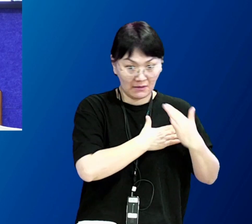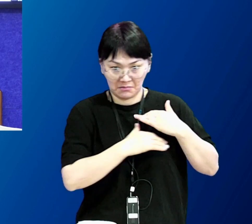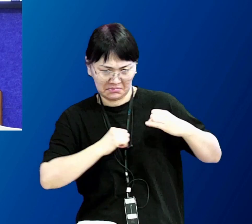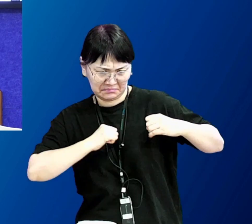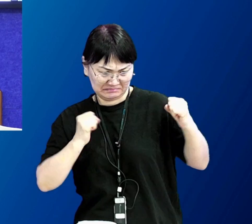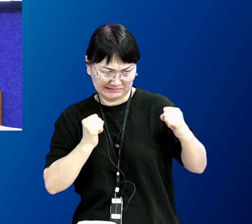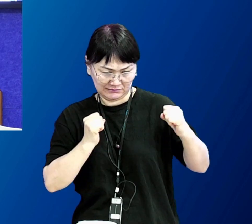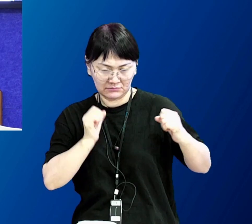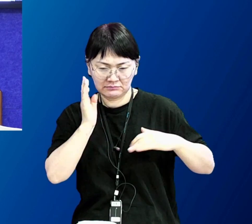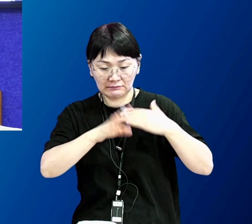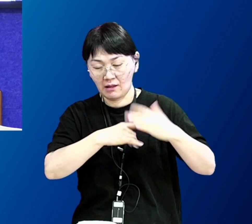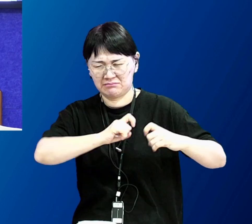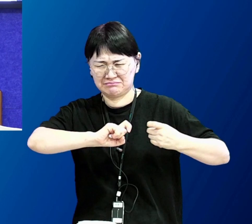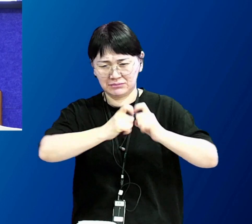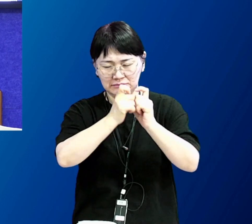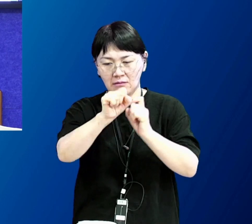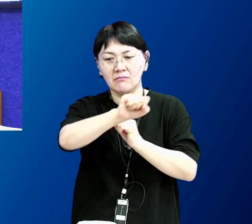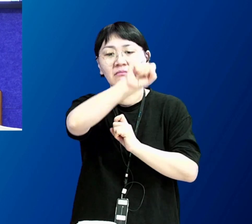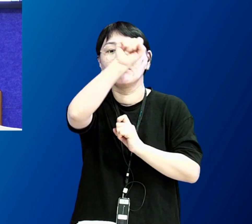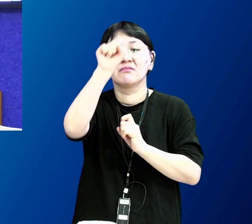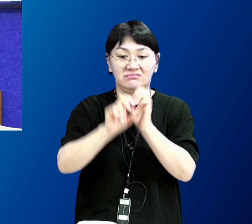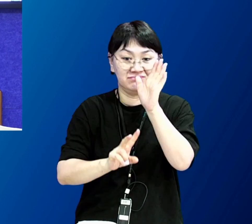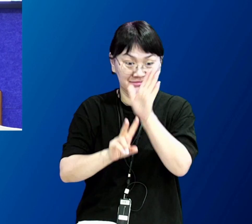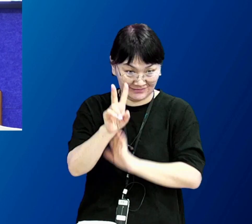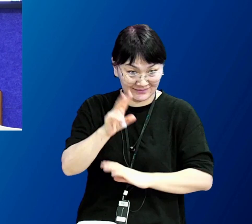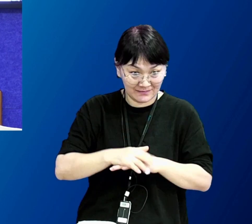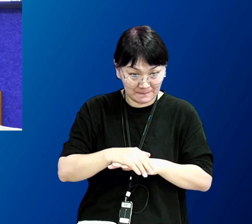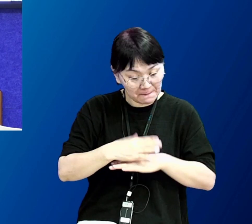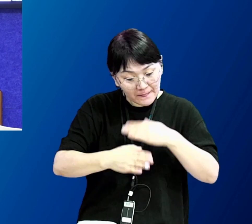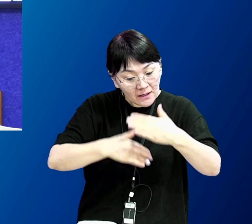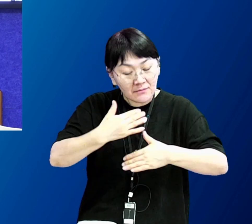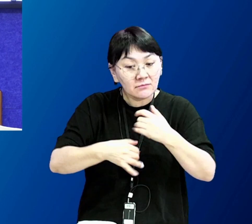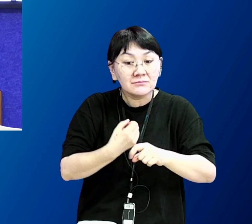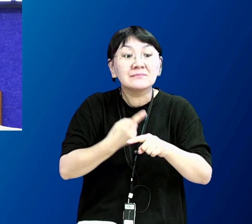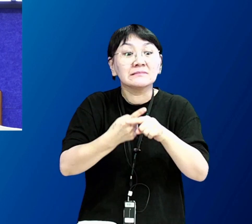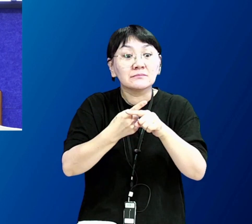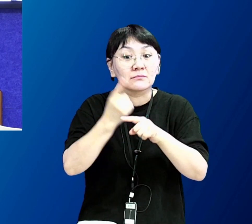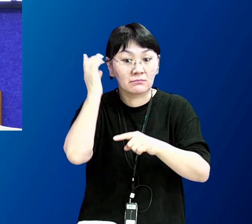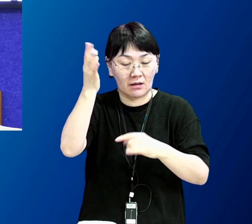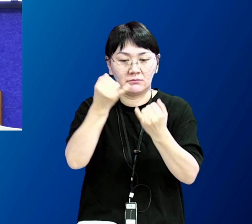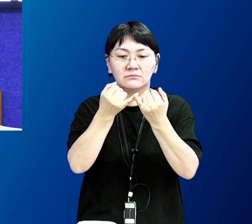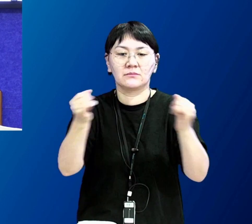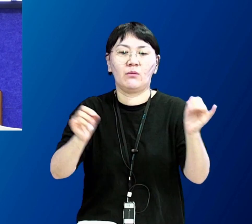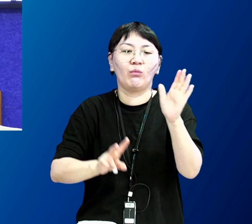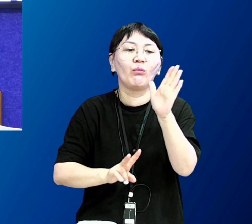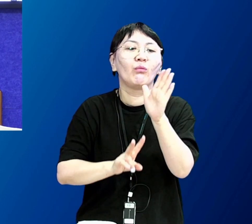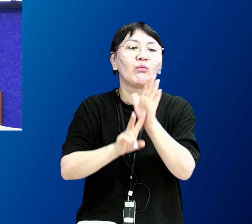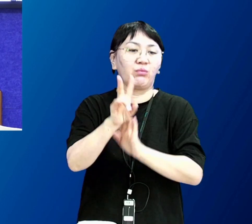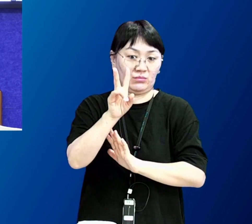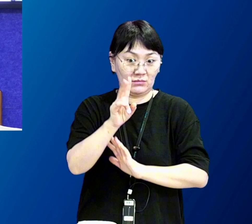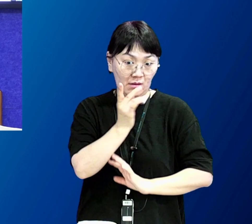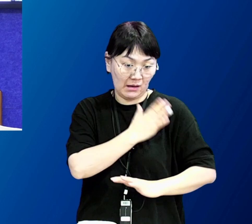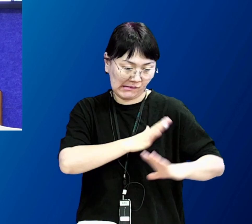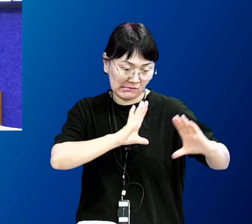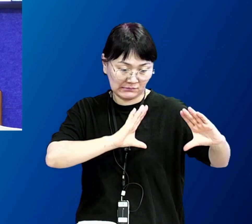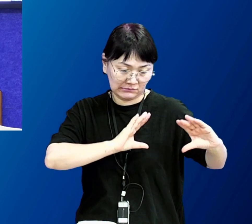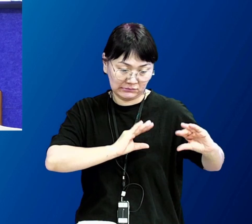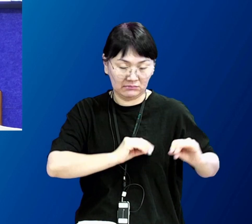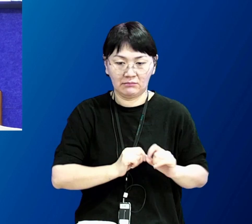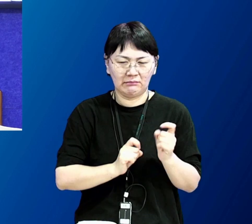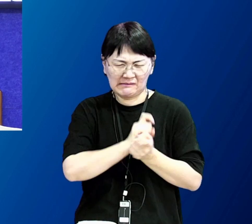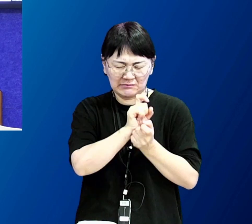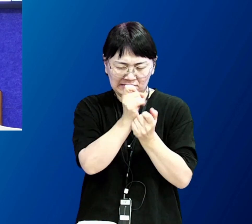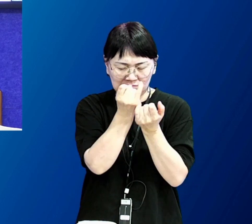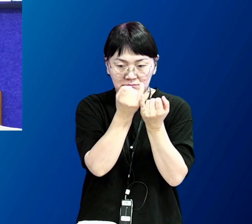ч асуудал үүсдэг. Бүр цаашлаад салах тохиолдолч гардаг. Энэ хайр